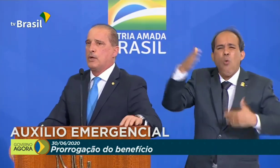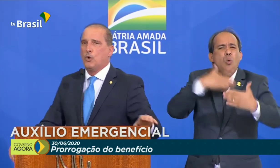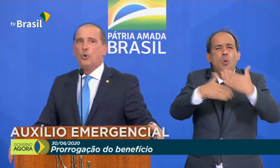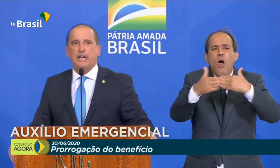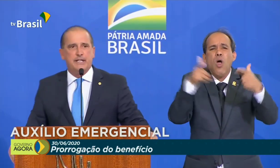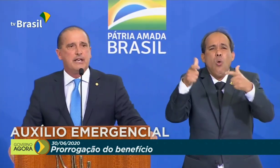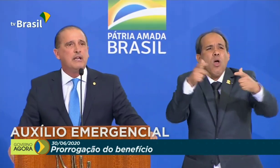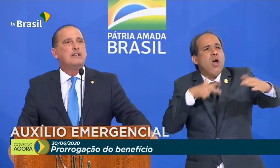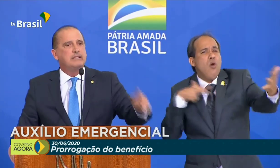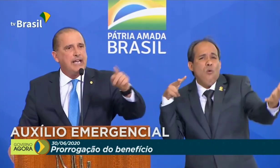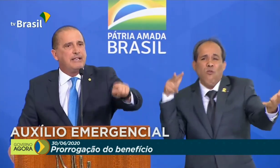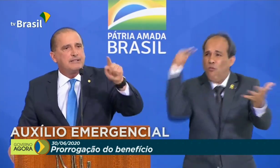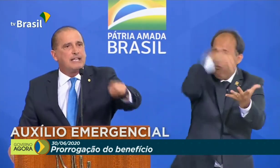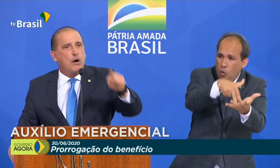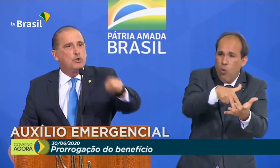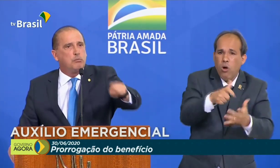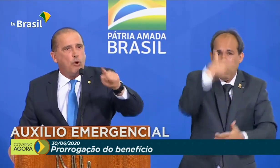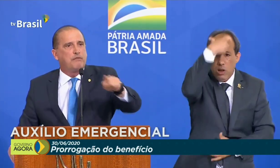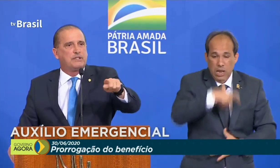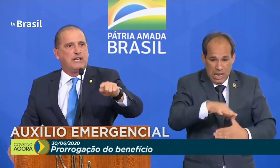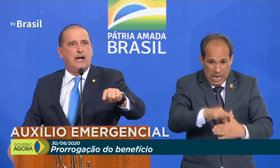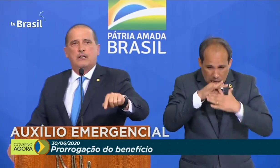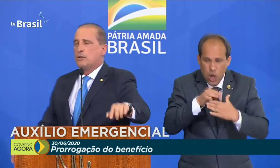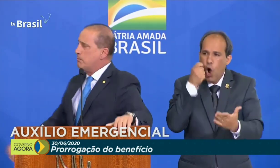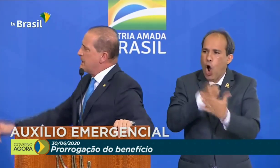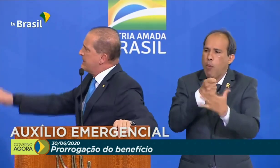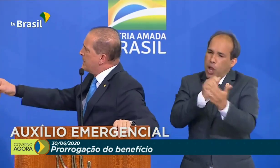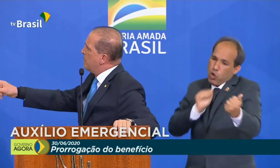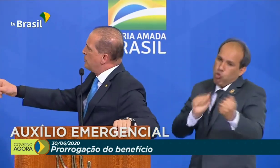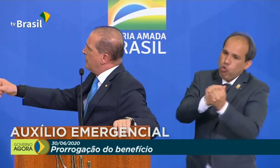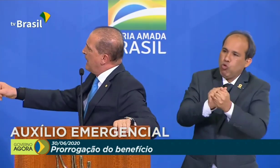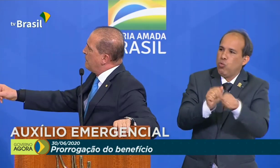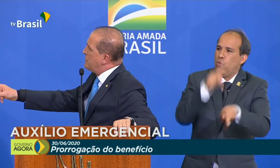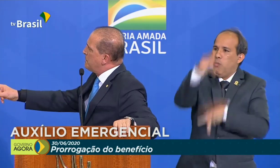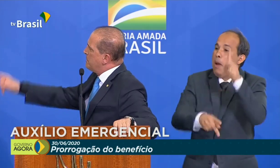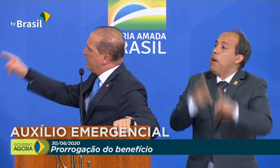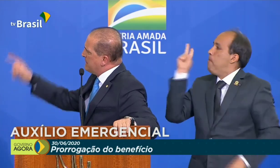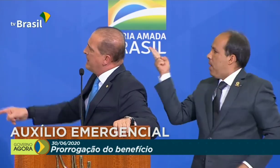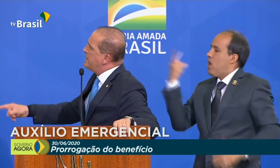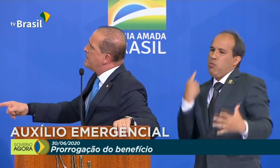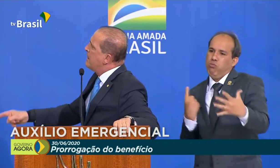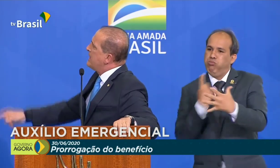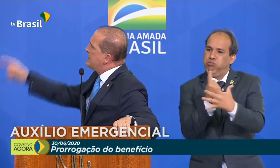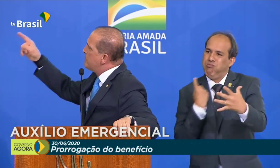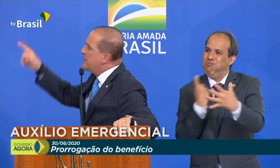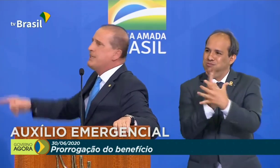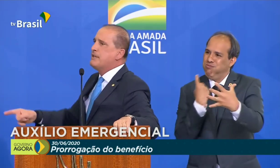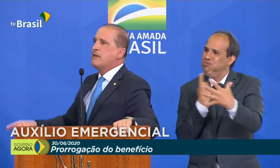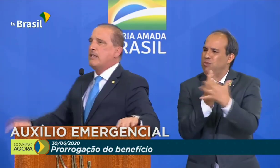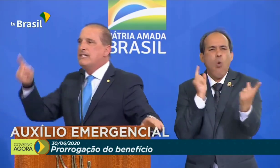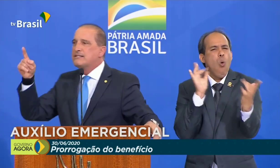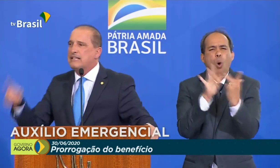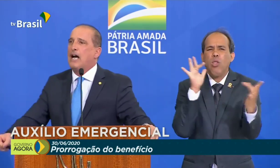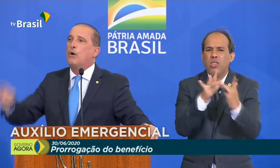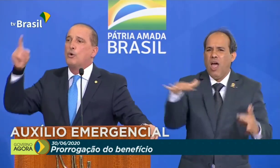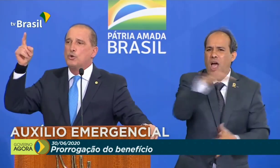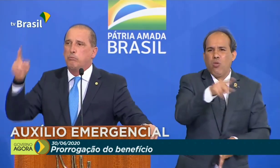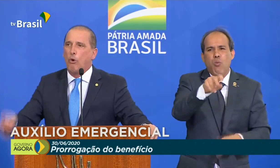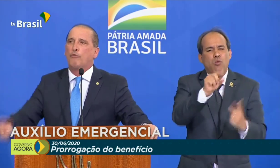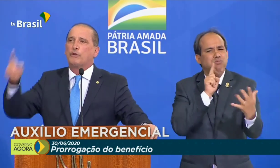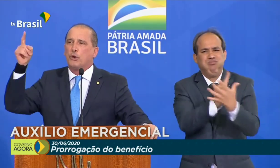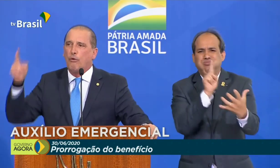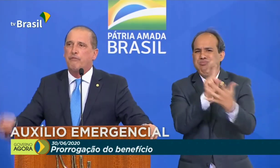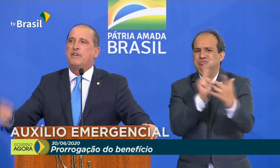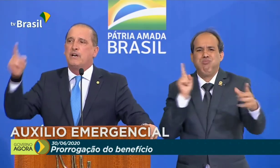possíveis. O líder tem que estar onde o povo está. E o presidente Bolsonaro, esse tipo de presidente, esse tipo de líder, ele está onde